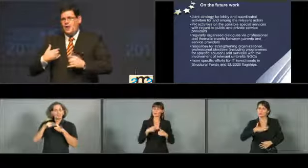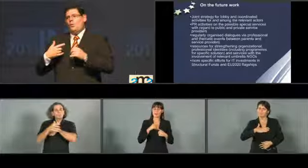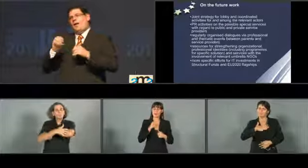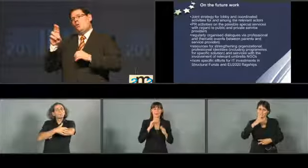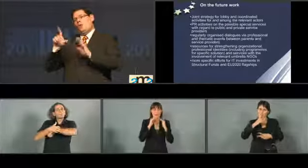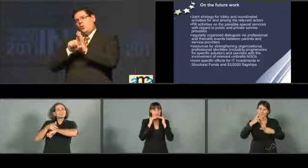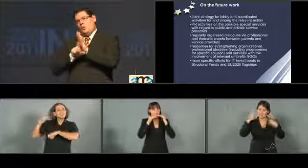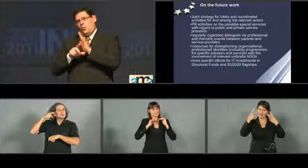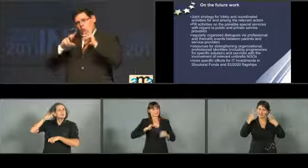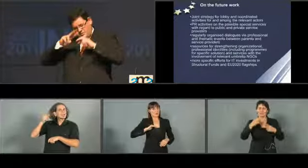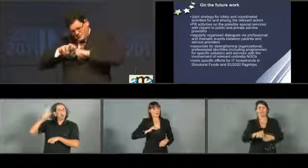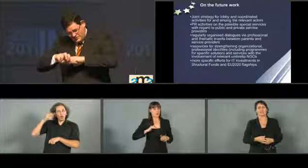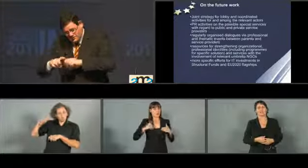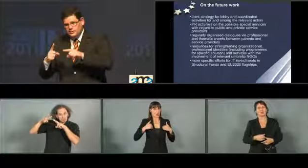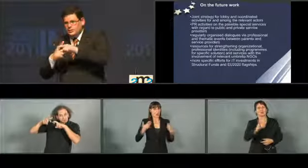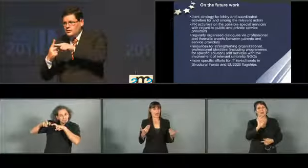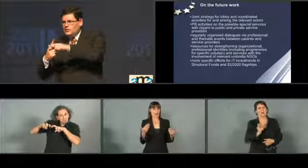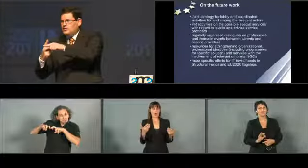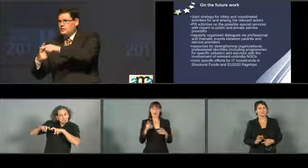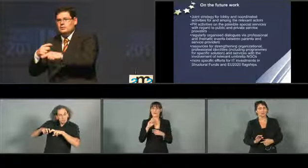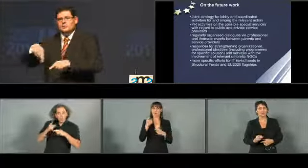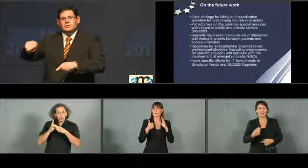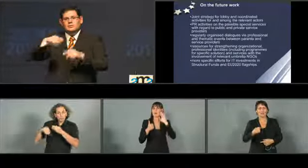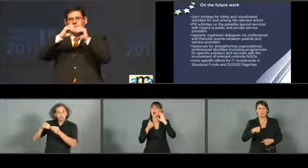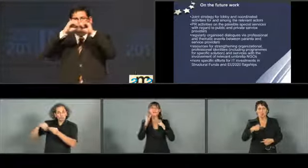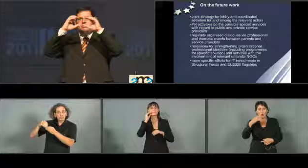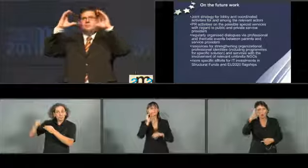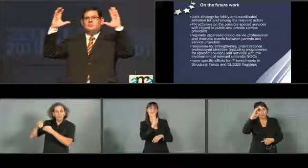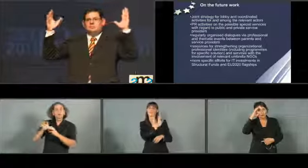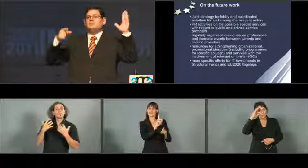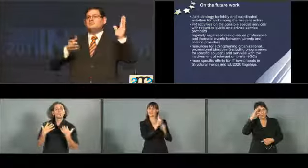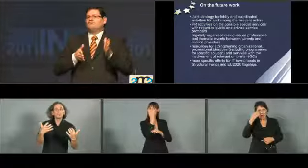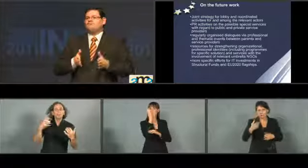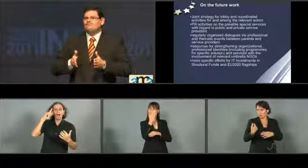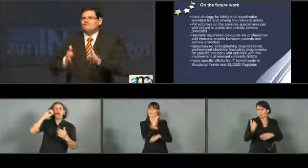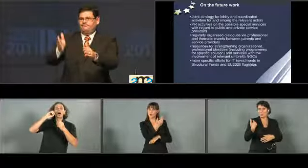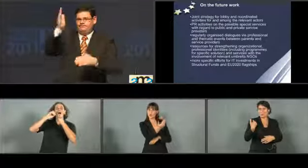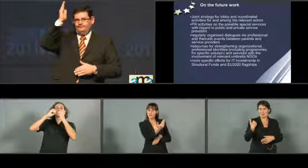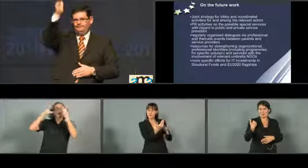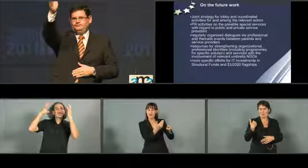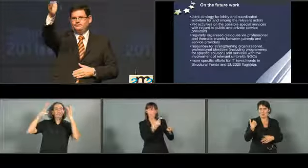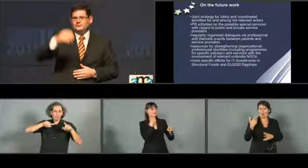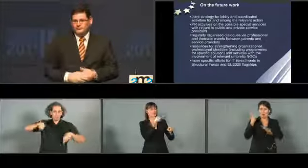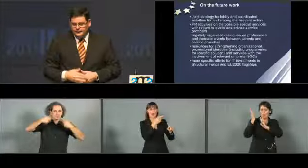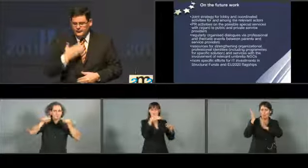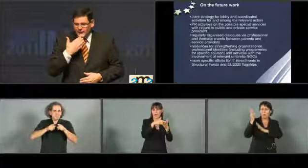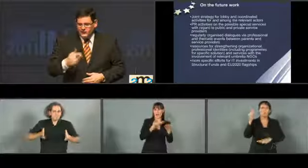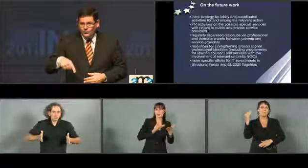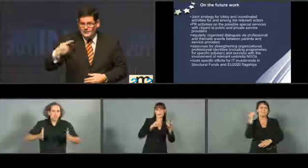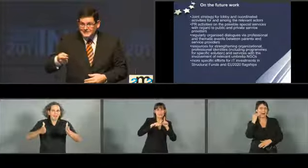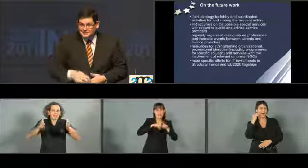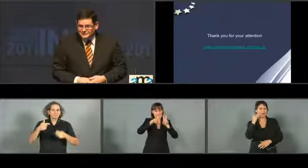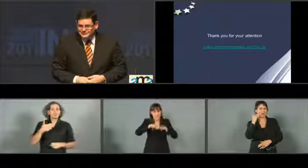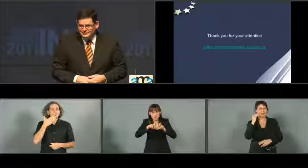Patty tout à l'heure. Toutes les recherches qui sont effectuées amènent vraiment beaucoup d'eau